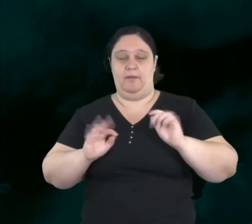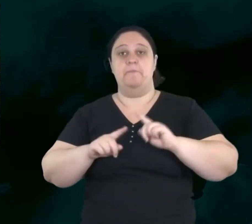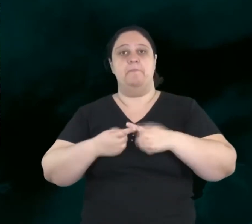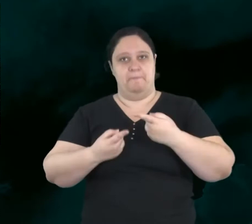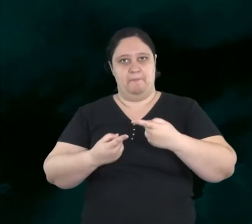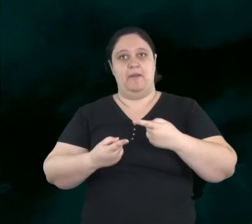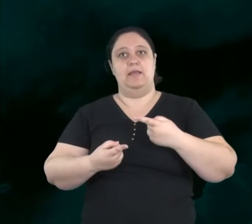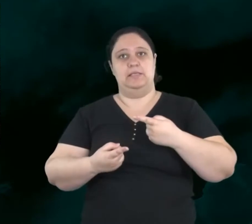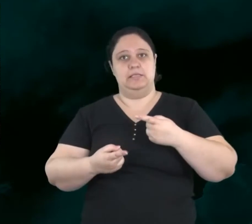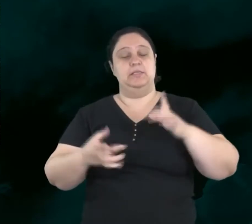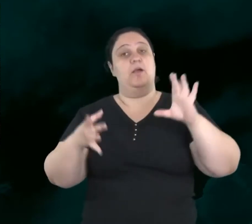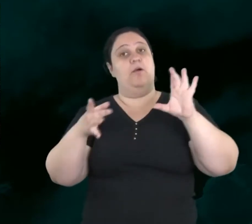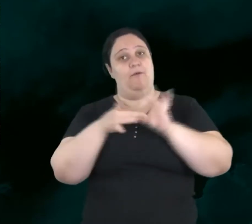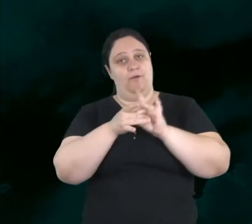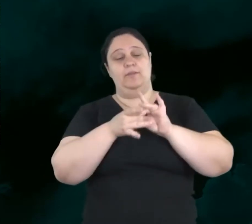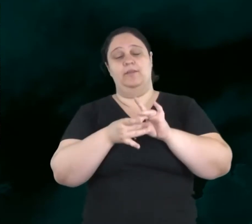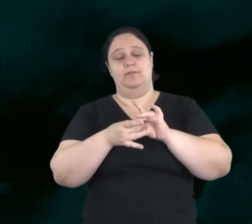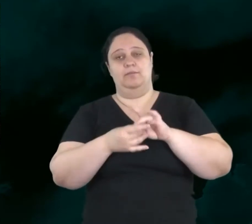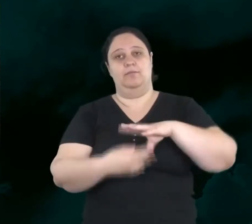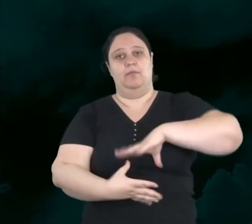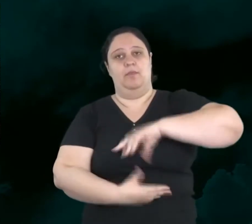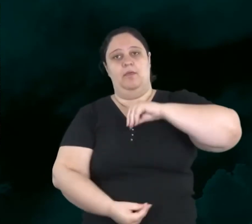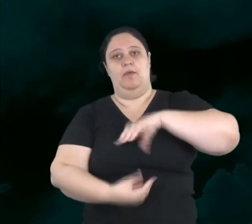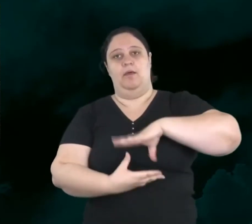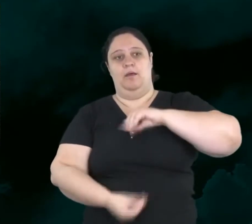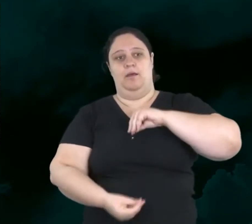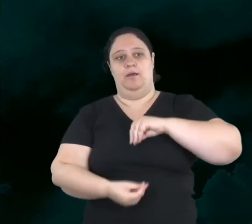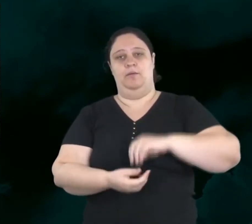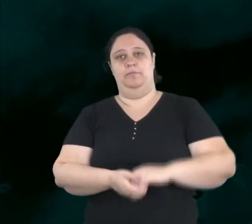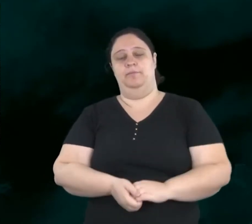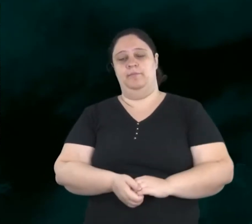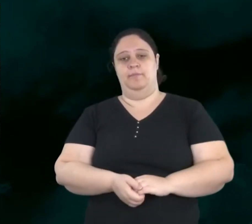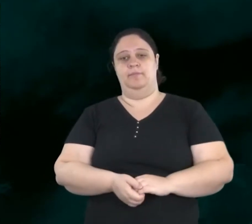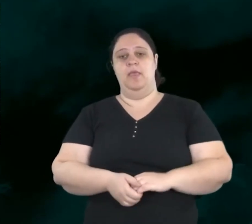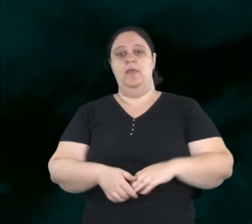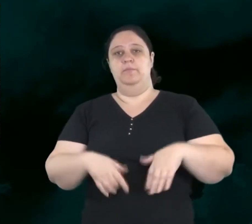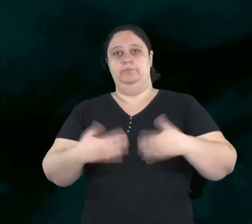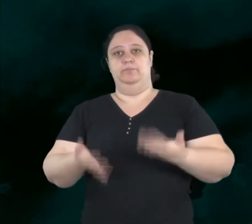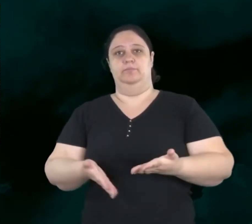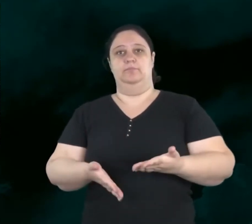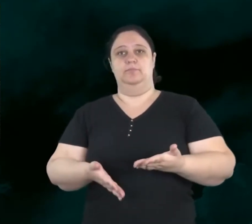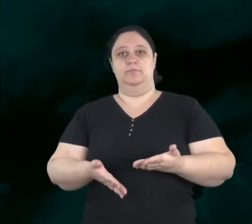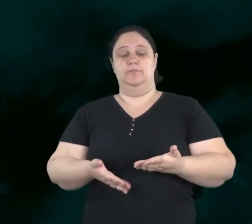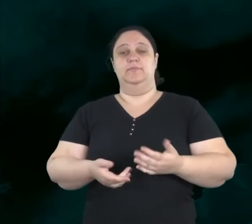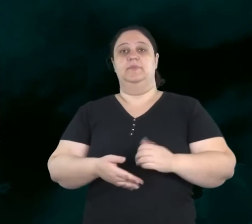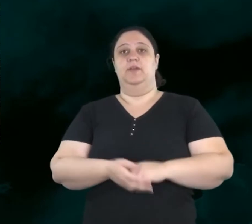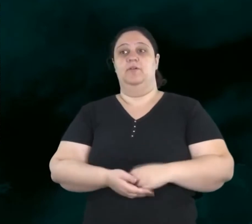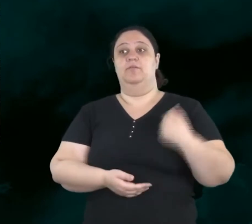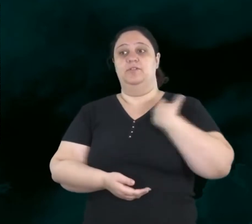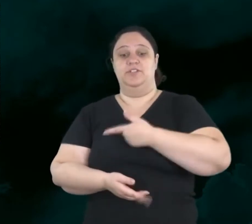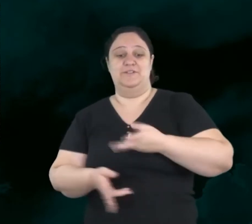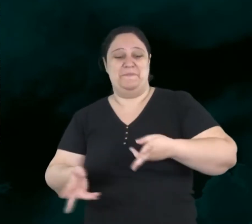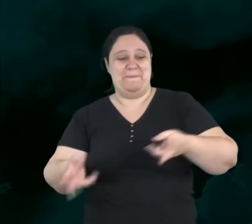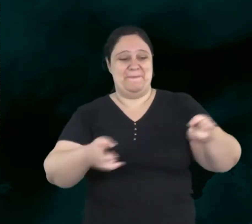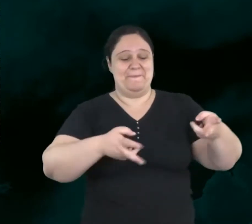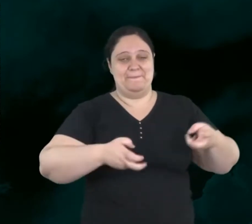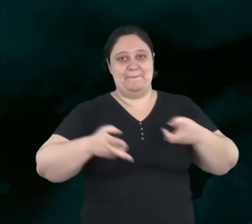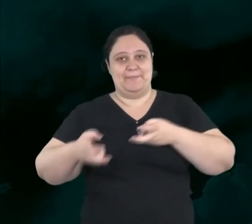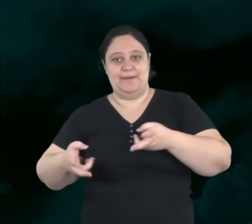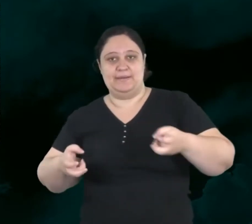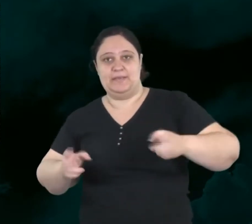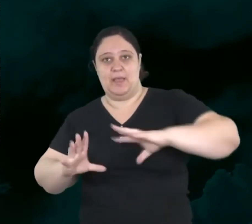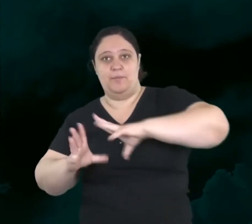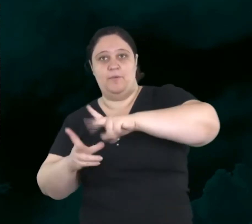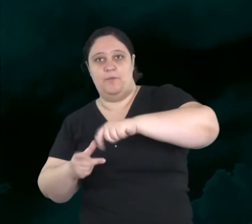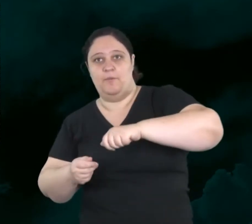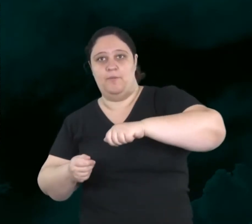está interligado. Portanto, essa captação dos 5 sentidos vai para o corpo, vai para o cérebro,